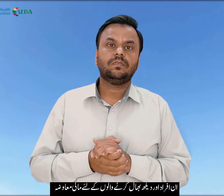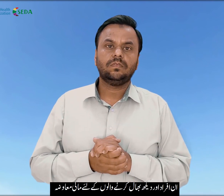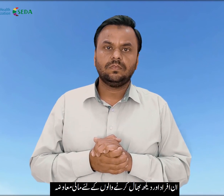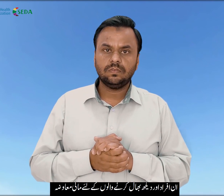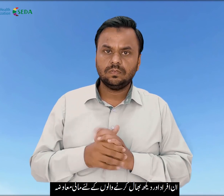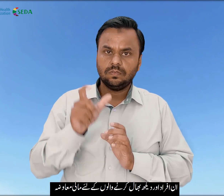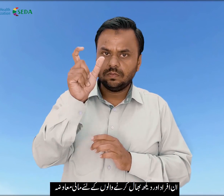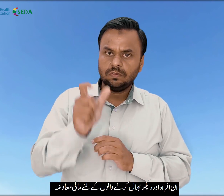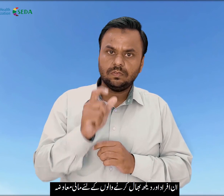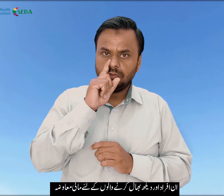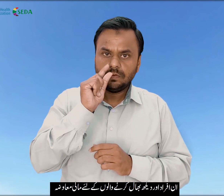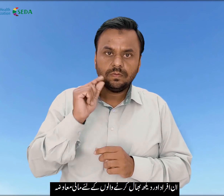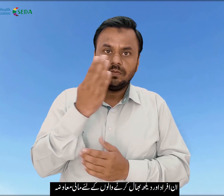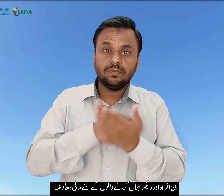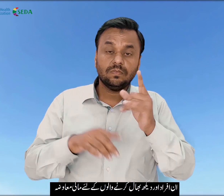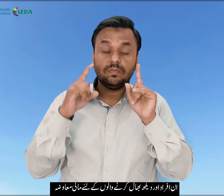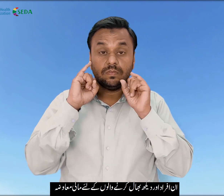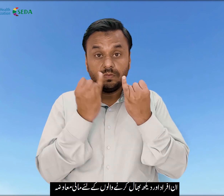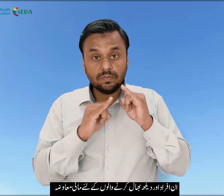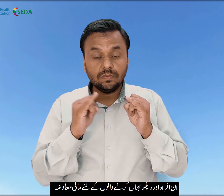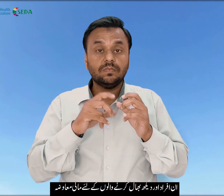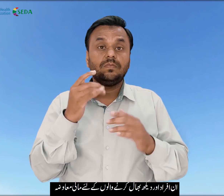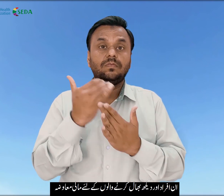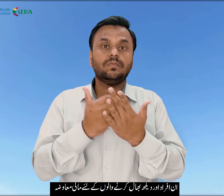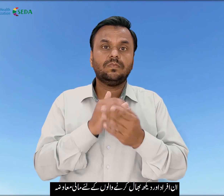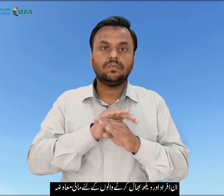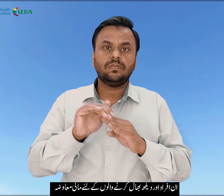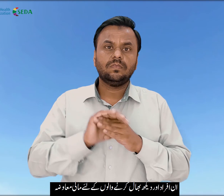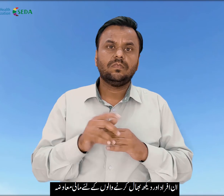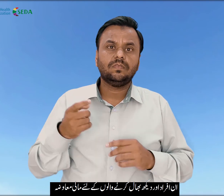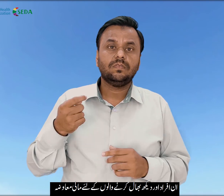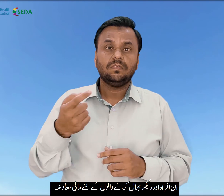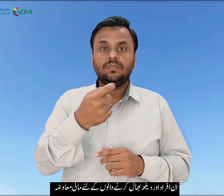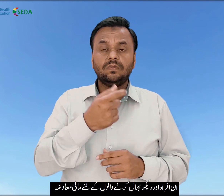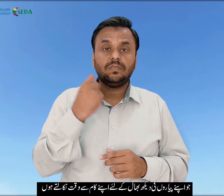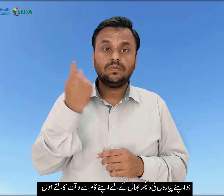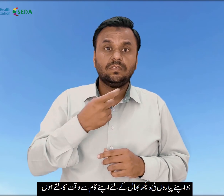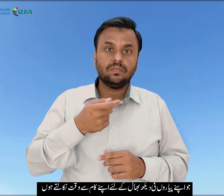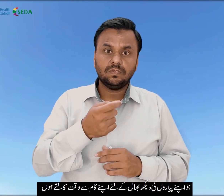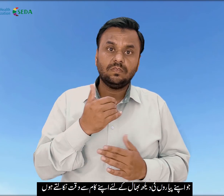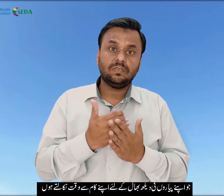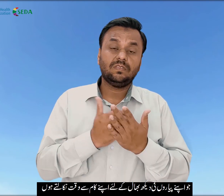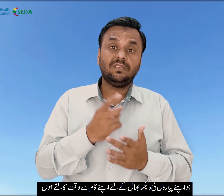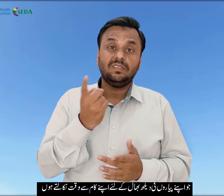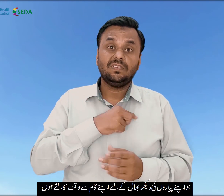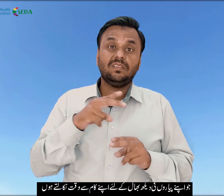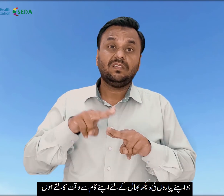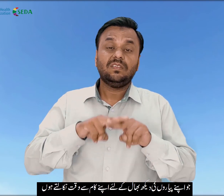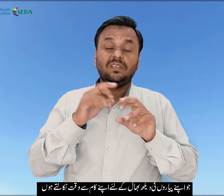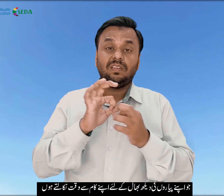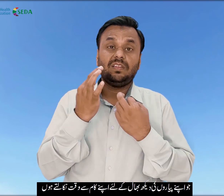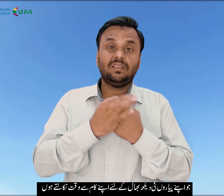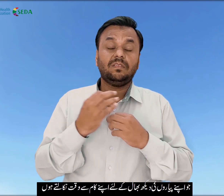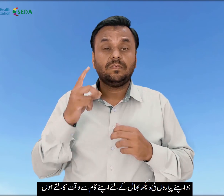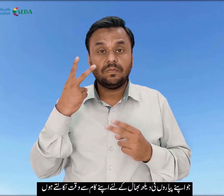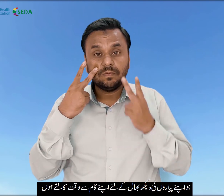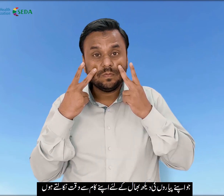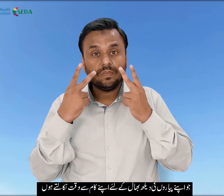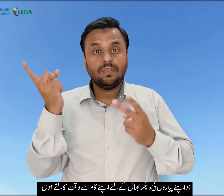افراد اور دیکھ بھال کرنے والوں کے لیے مالی معاوضہ جو اپنے پیاروں کی دیکھ بھال کے لیے اپنے کام سے